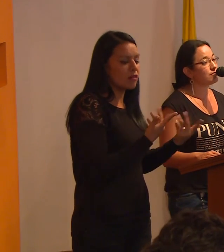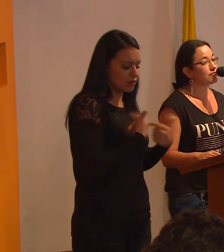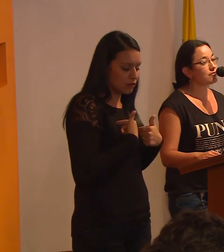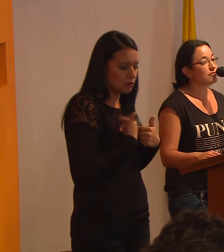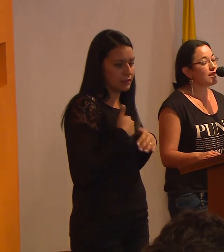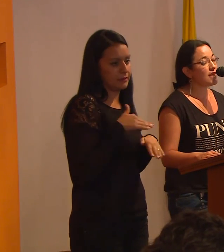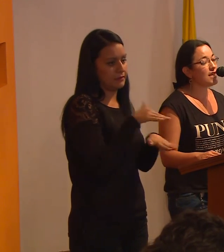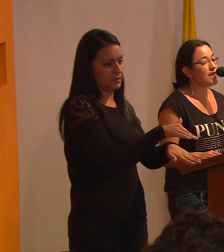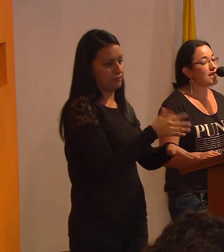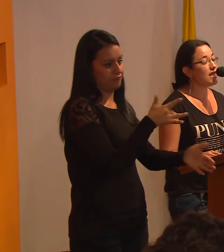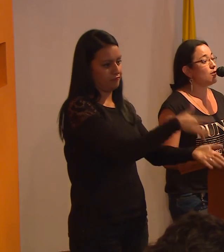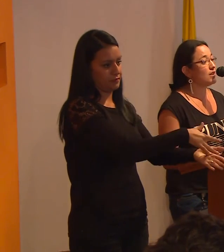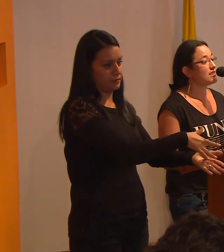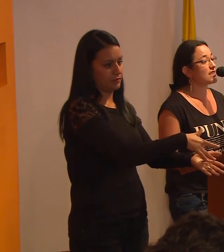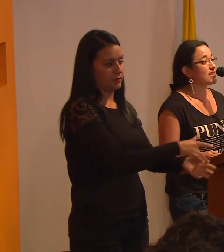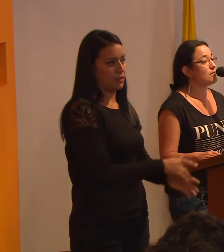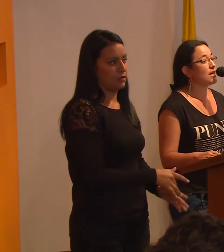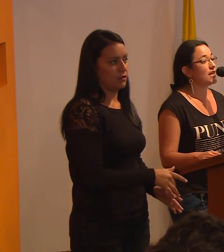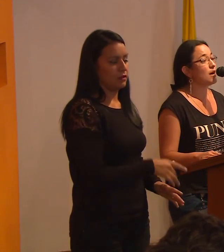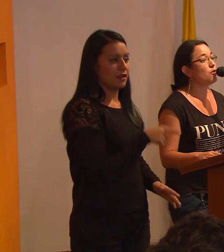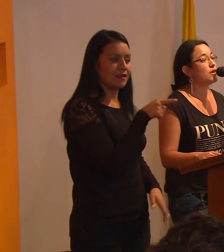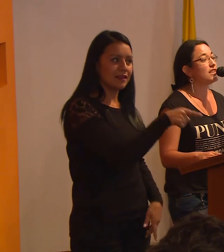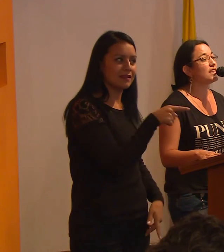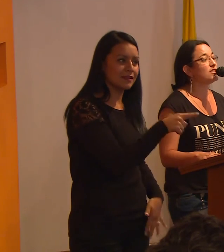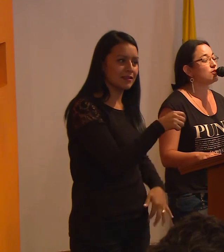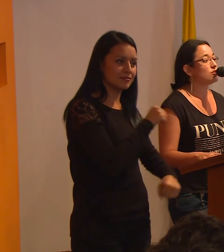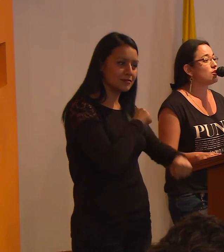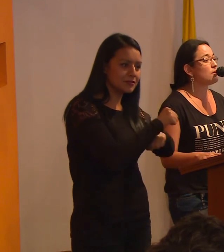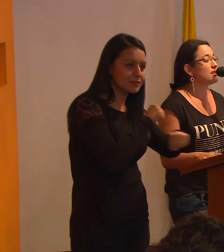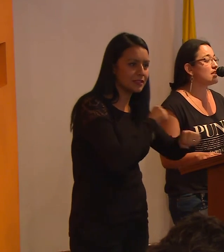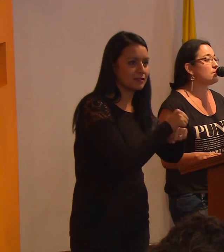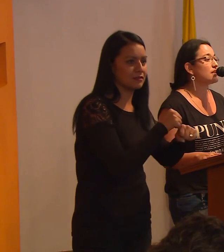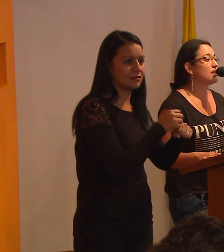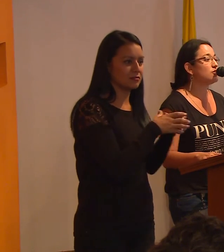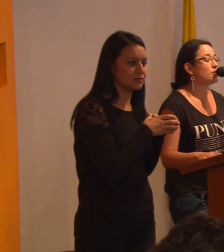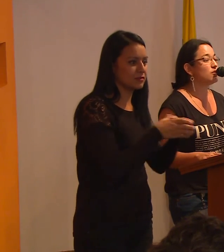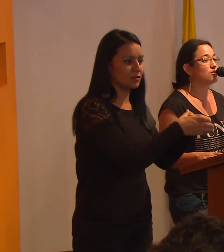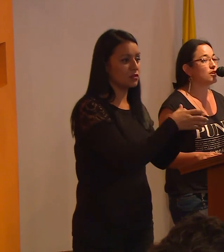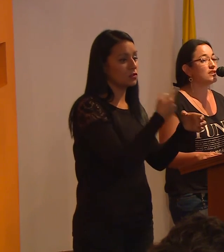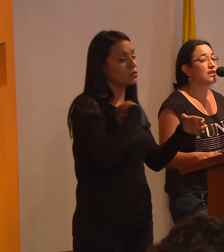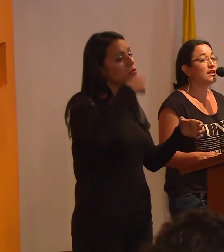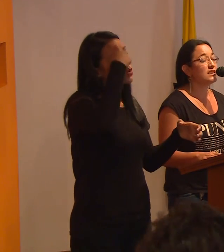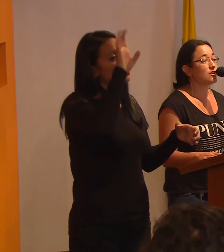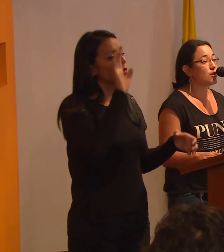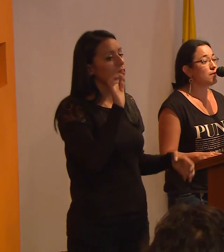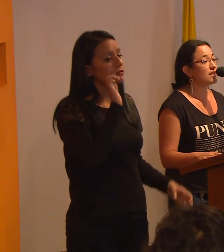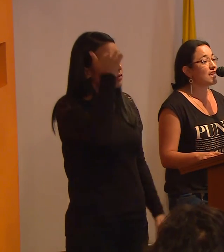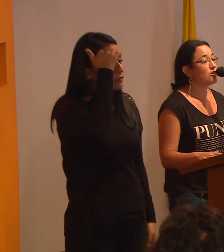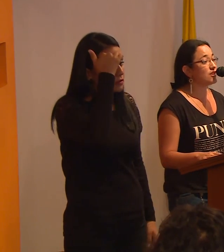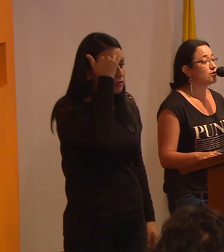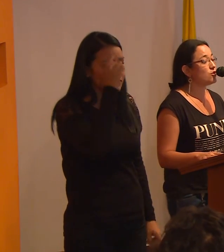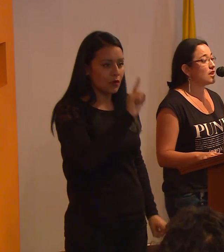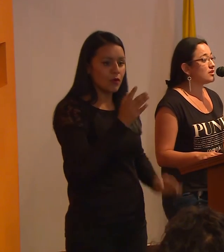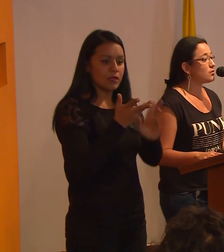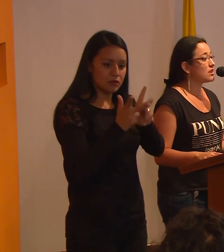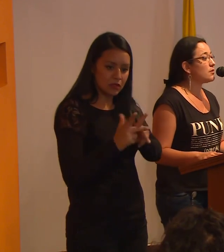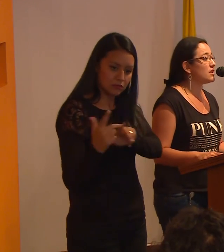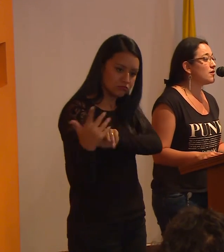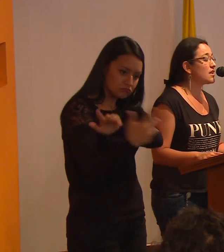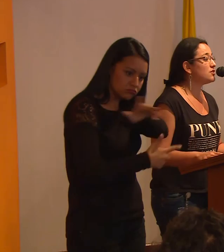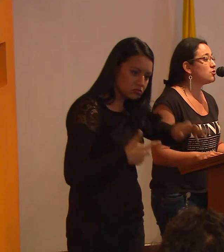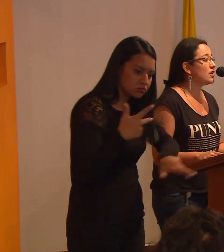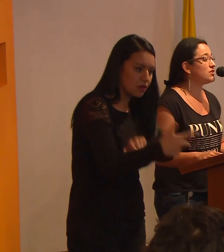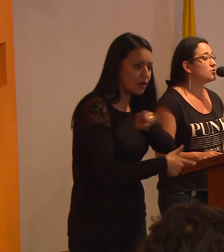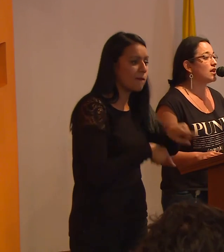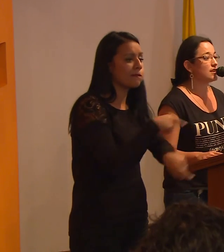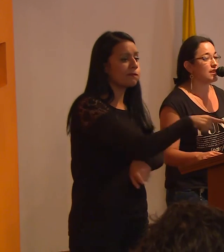representante, y debo decir que también la movilización no solamente de parte de los profesores, sino de parte de los estudiantes, porque también